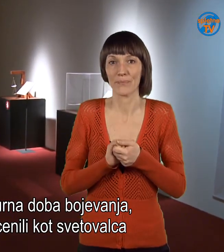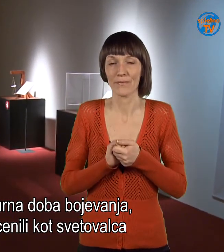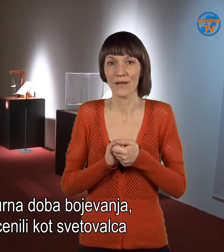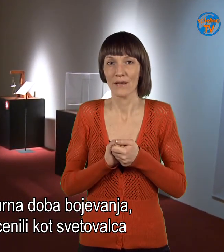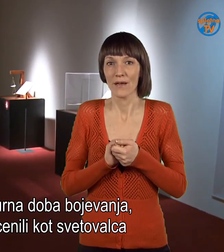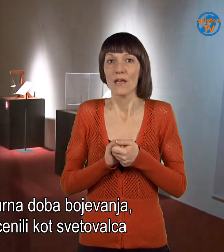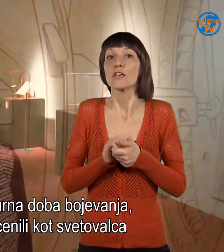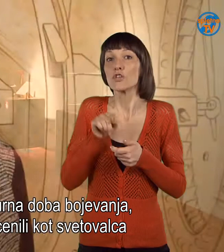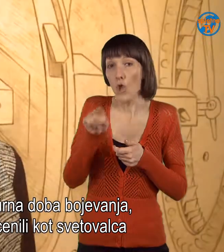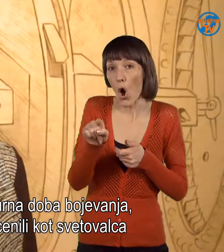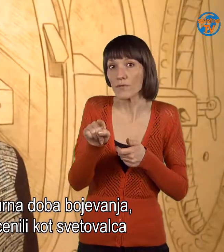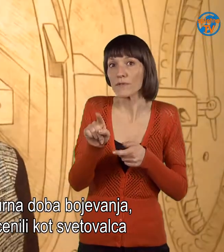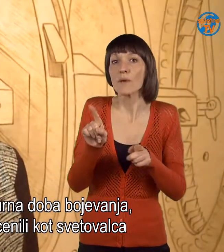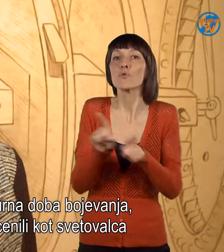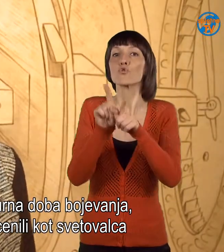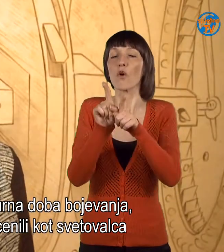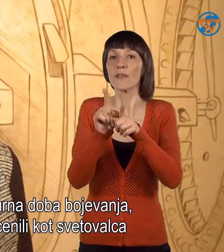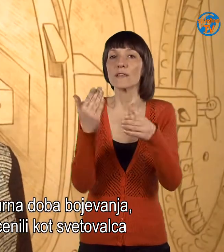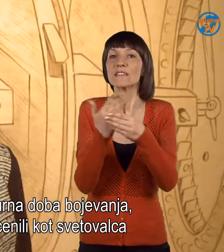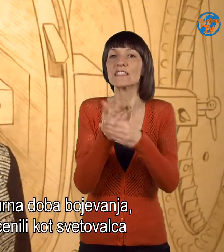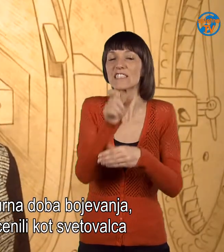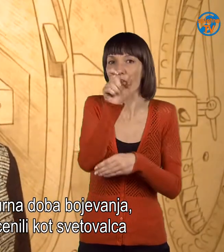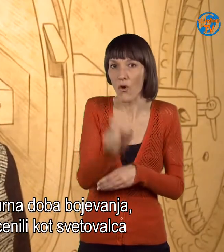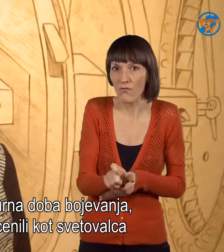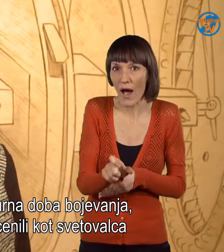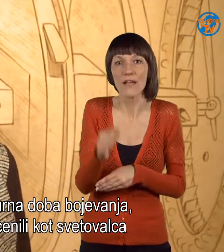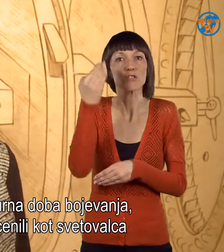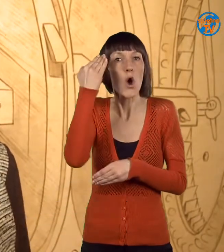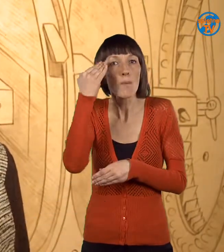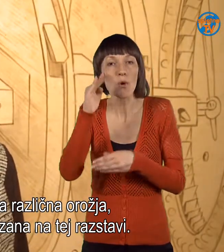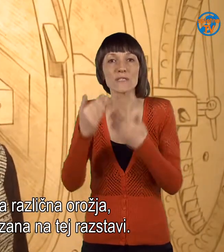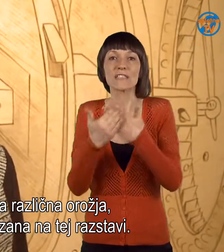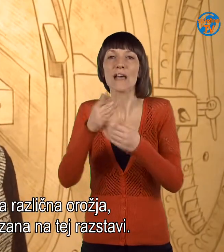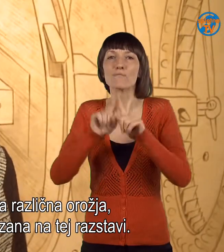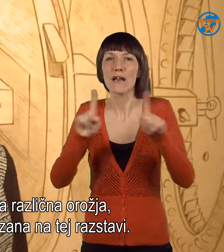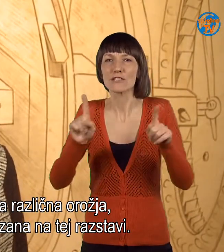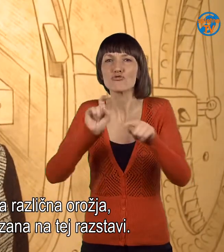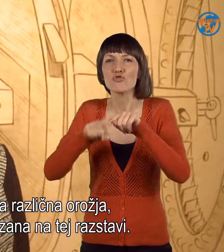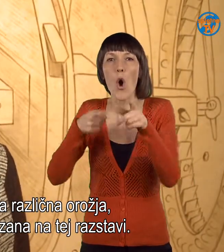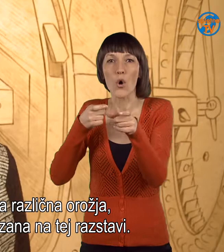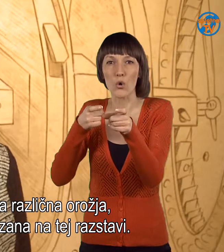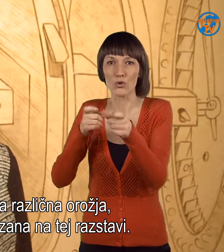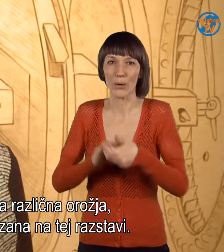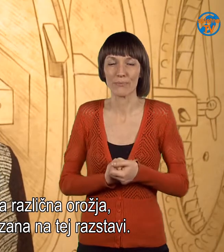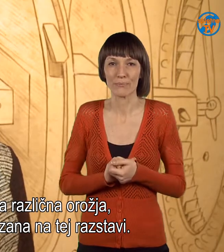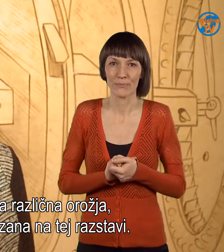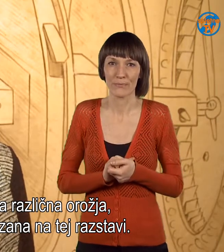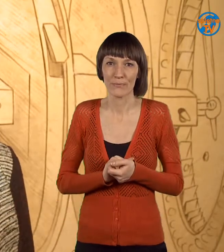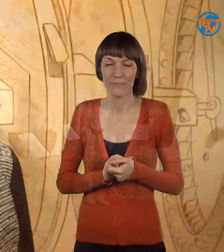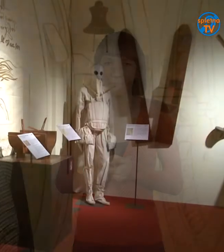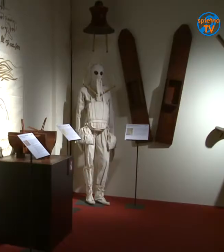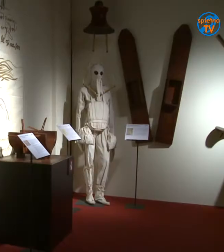kot svetovalca in mojstra za različna orožja, ki so tudi prikazana tukaj na tej razstavi.